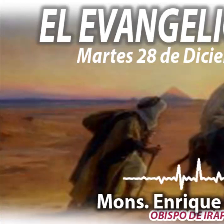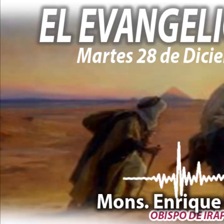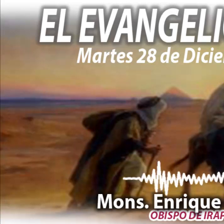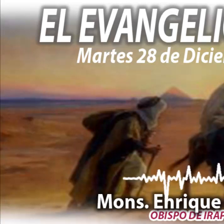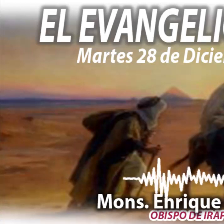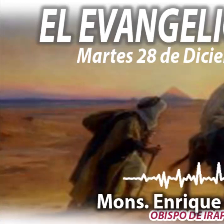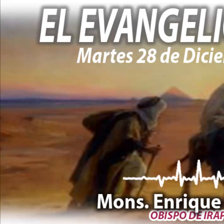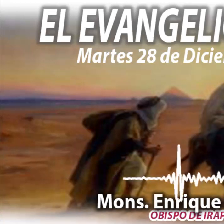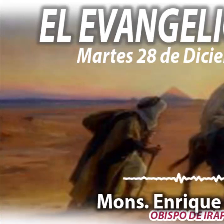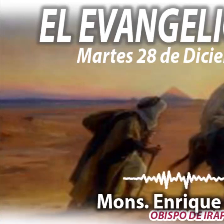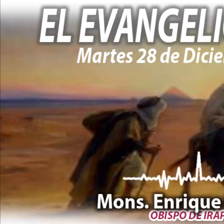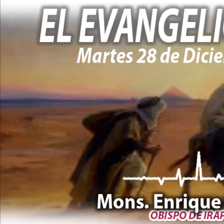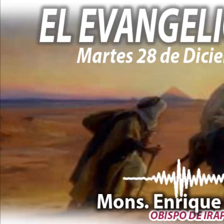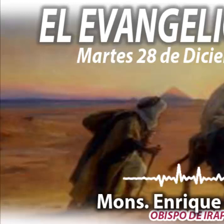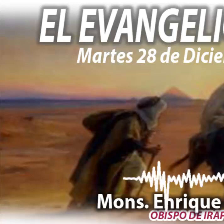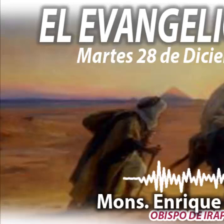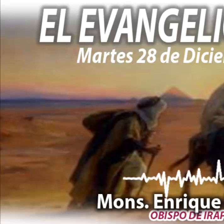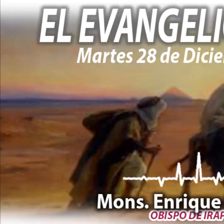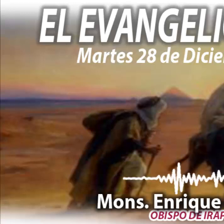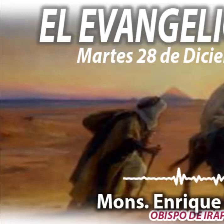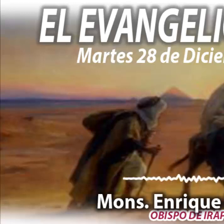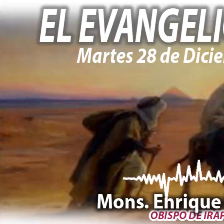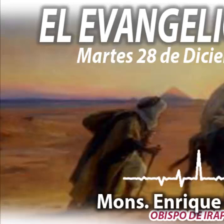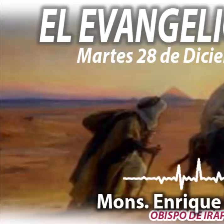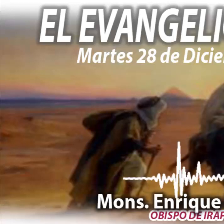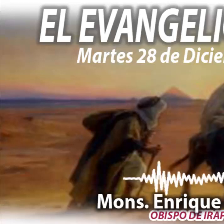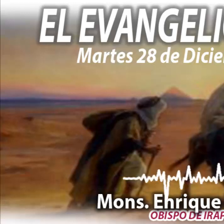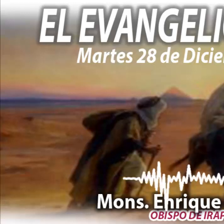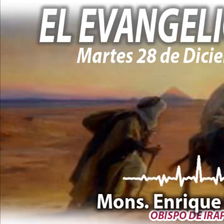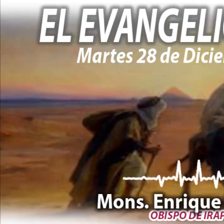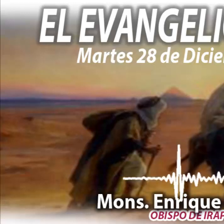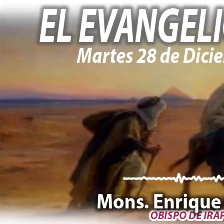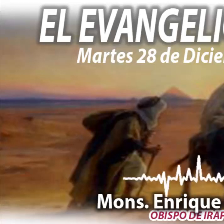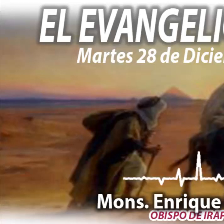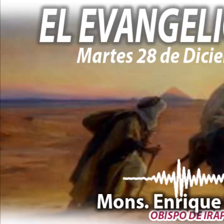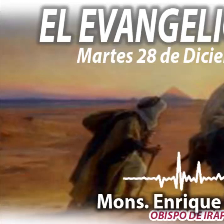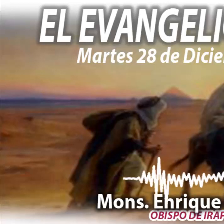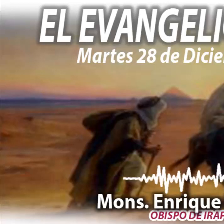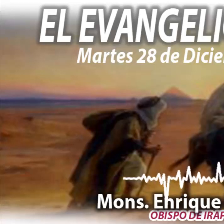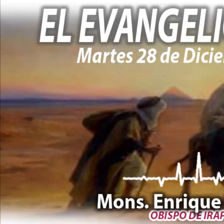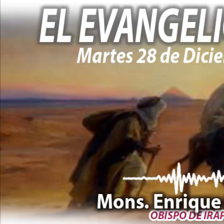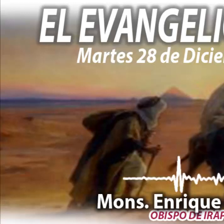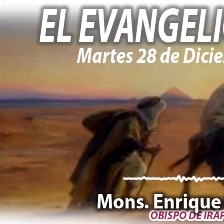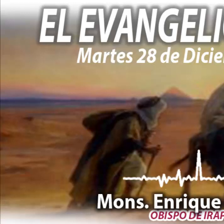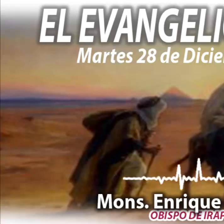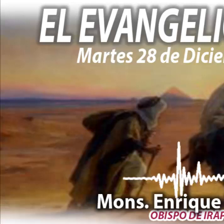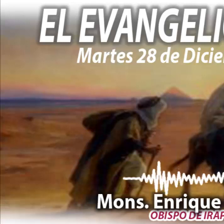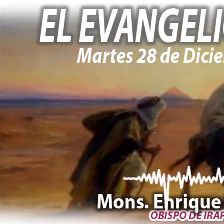Dispuso Dios en su sabiduría revelarse a sí mismo y dar a conocer el misterio de su voluntad.